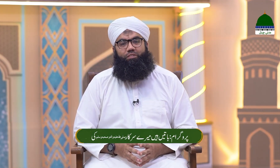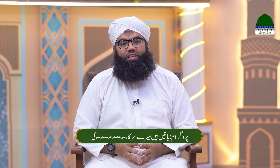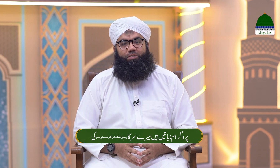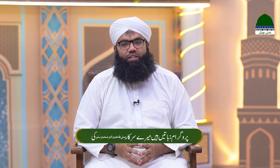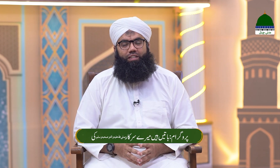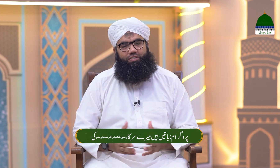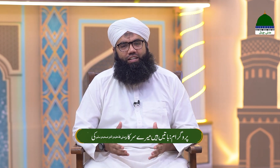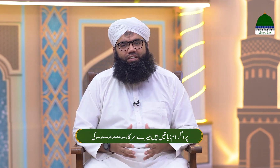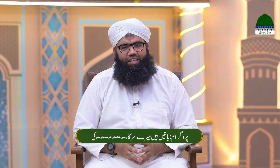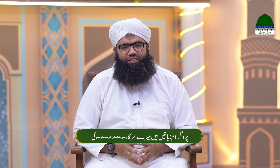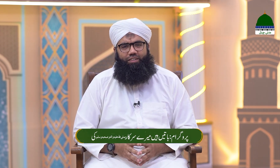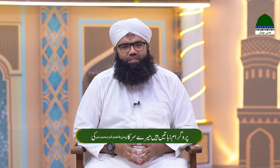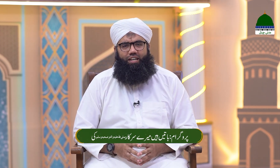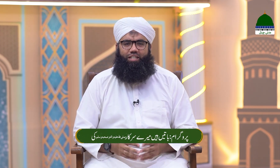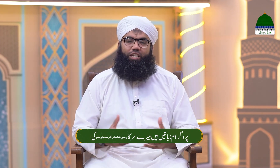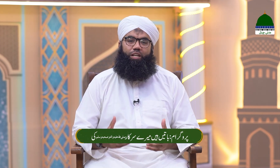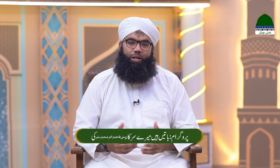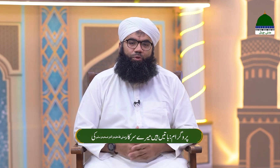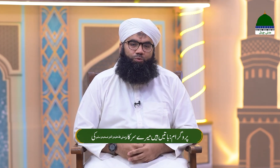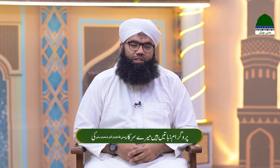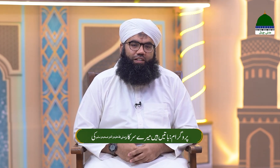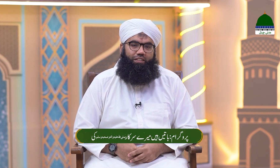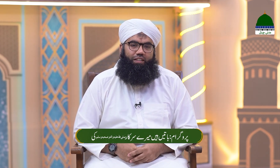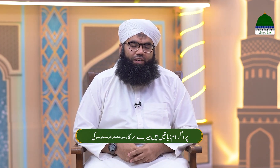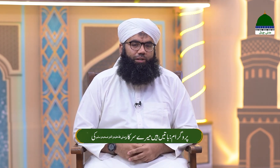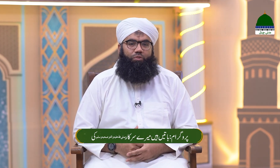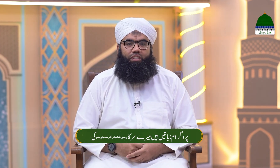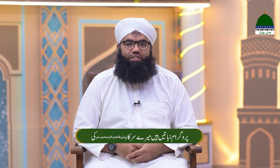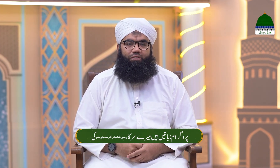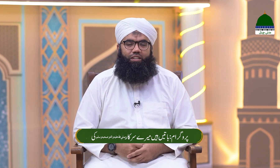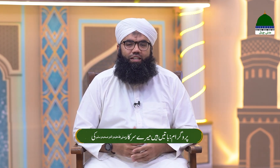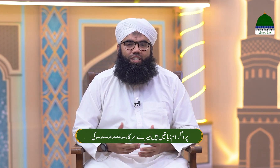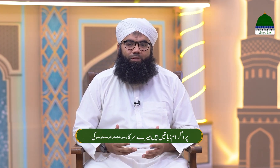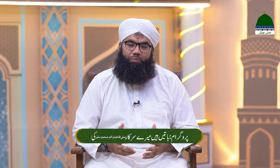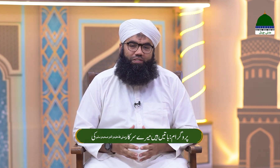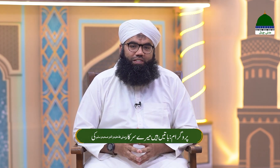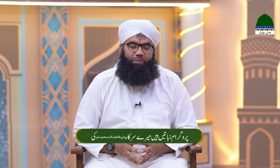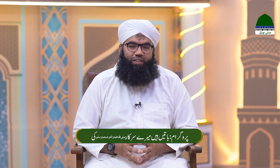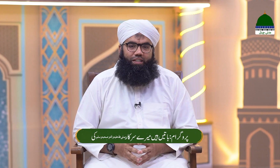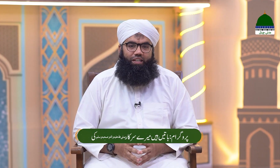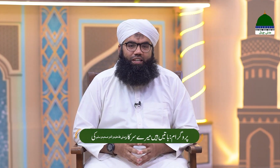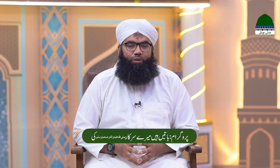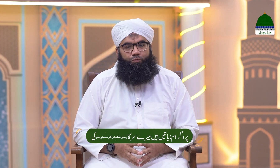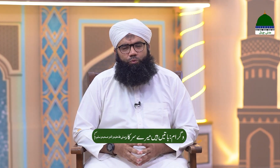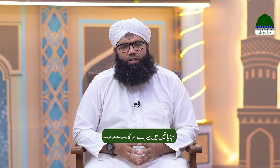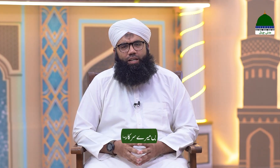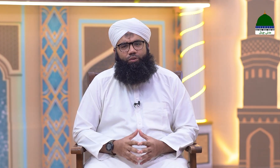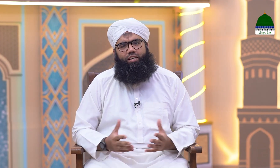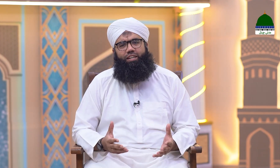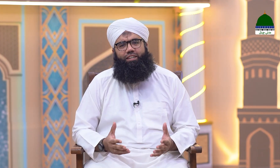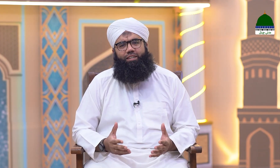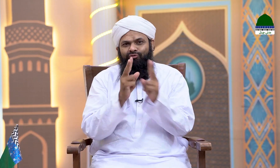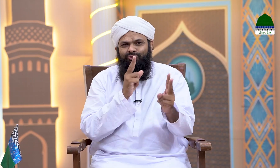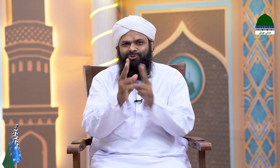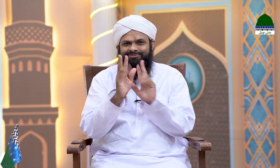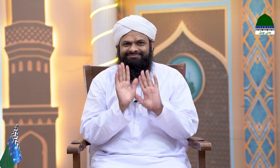اللہ علیہ وآلہ وسلم کے ساتھ حاضر ہیں۔ آج ایک نئے موضوع کے ساتھ الحمدللہ عز و جل ہم اپنے سلسلے میں گفتگو کریں گے، اور